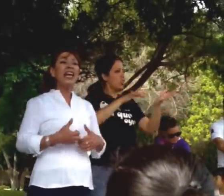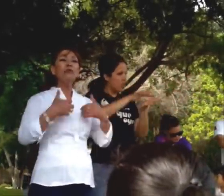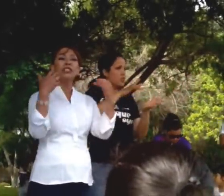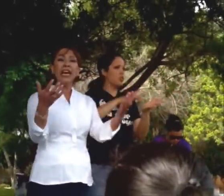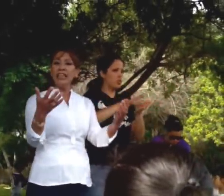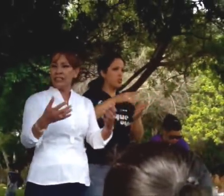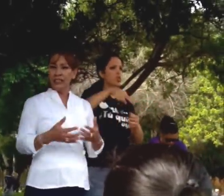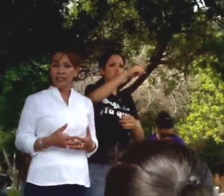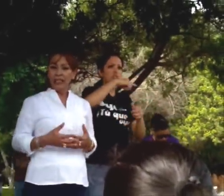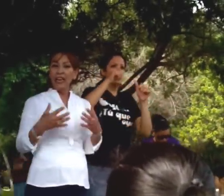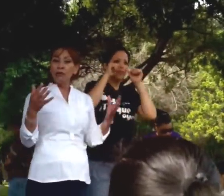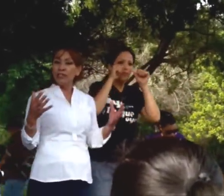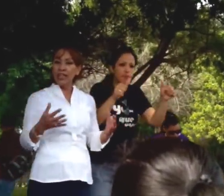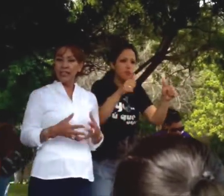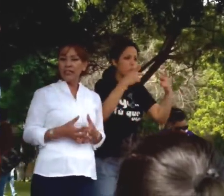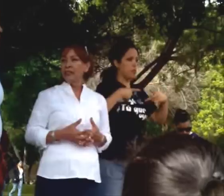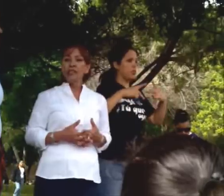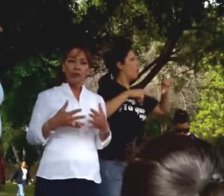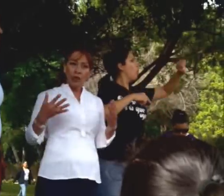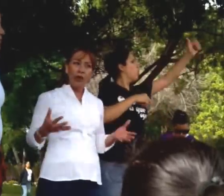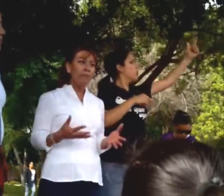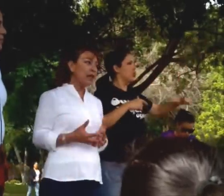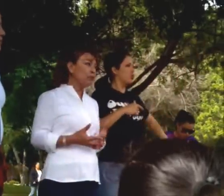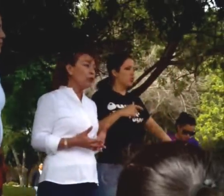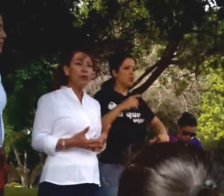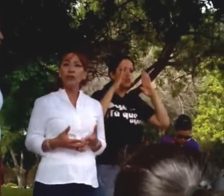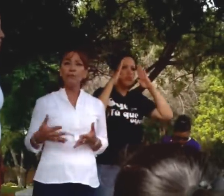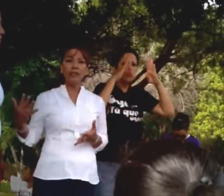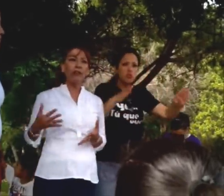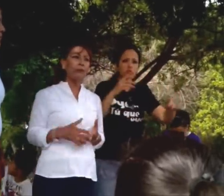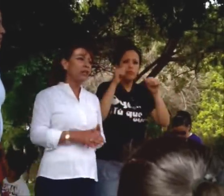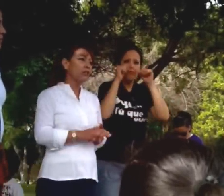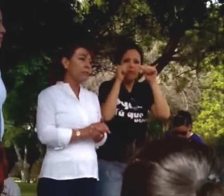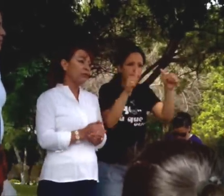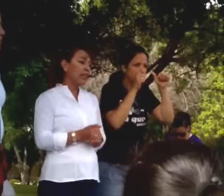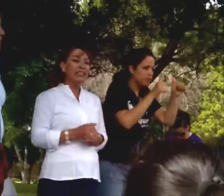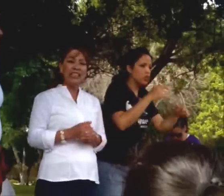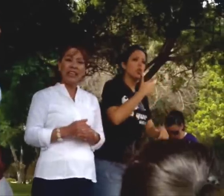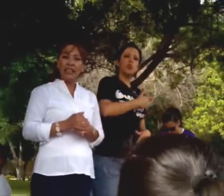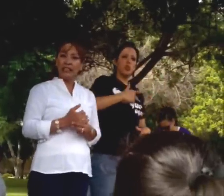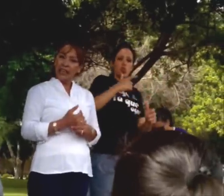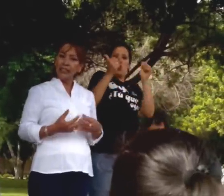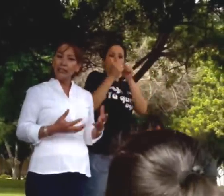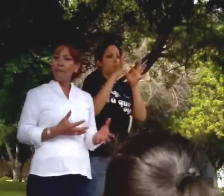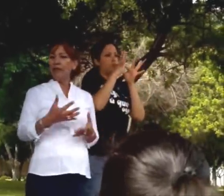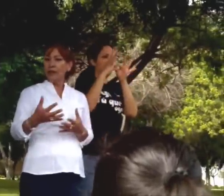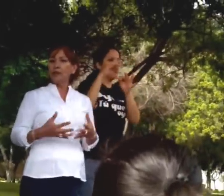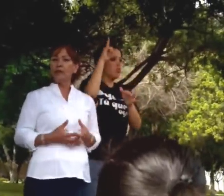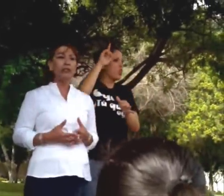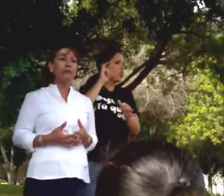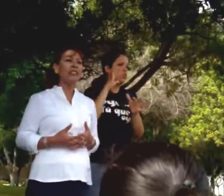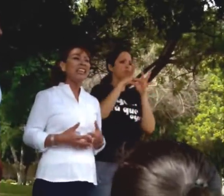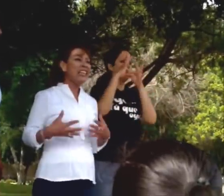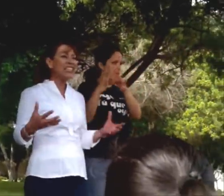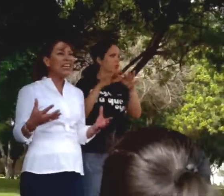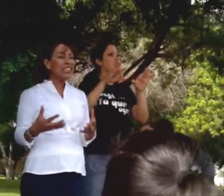fijen en ustedes, yo me da mucho gusto poder colaborar con la profesora Leti, que desde hace tiempo ya nos